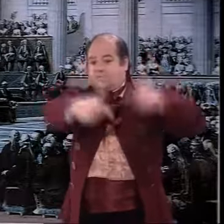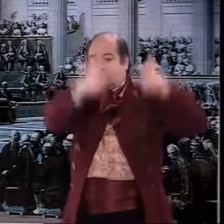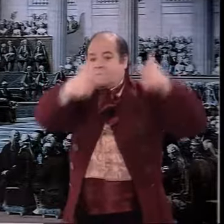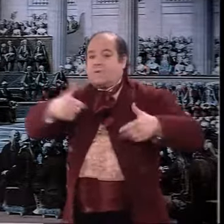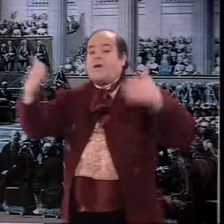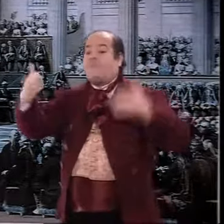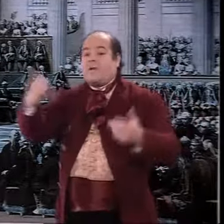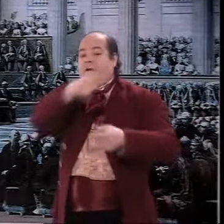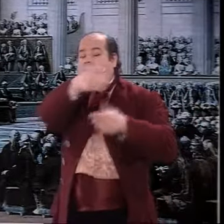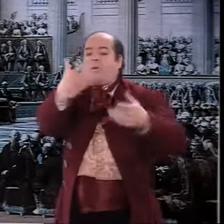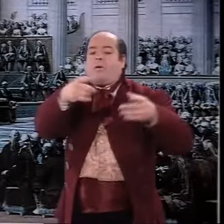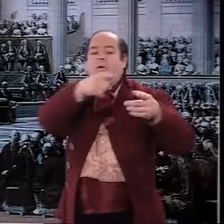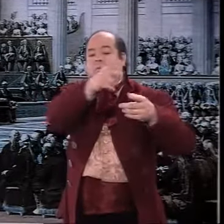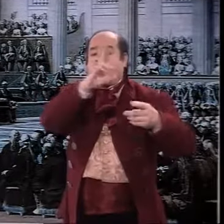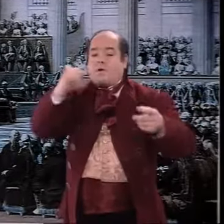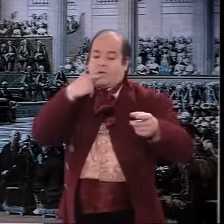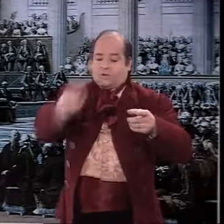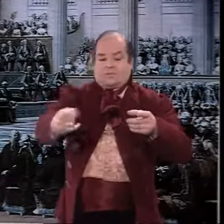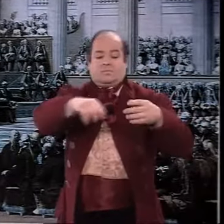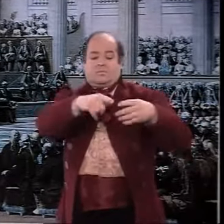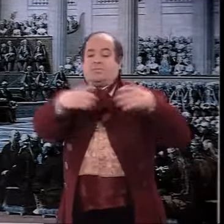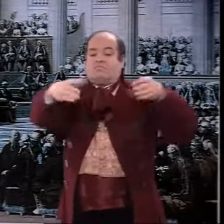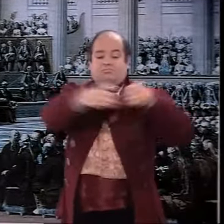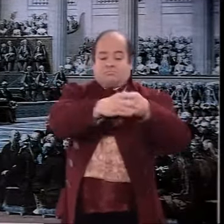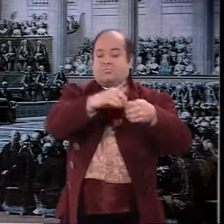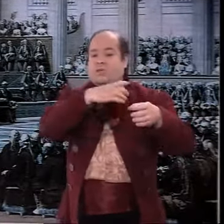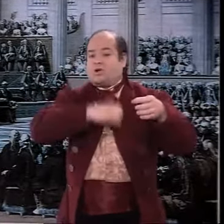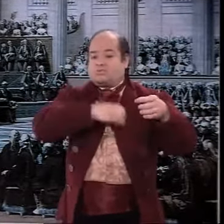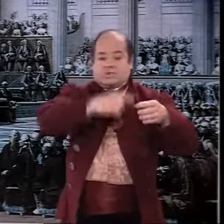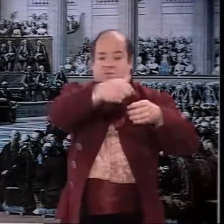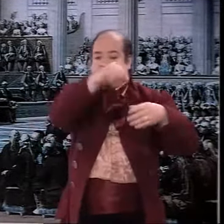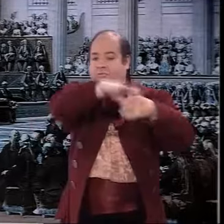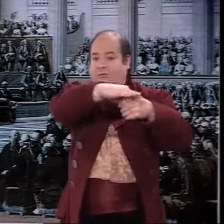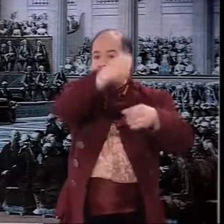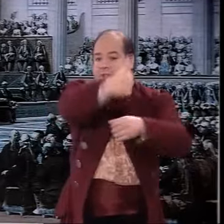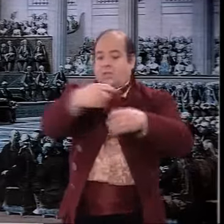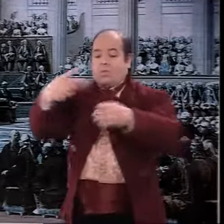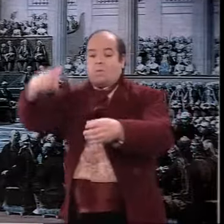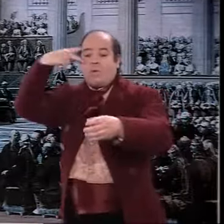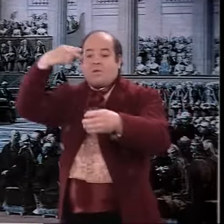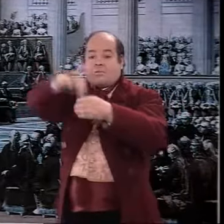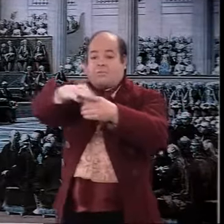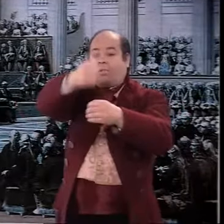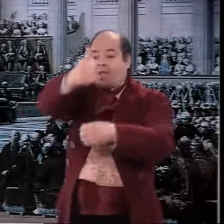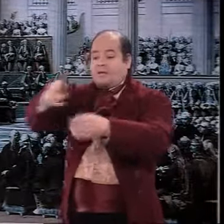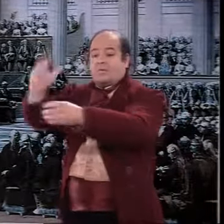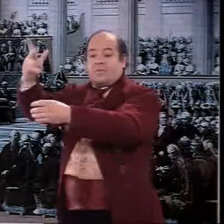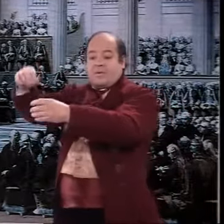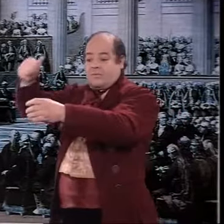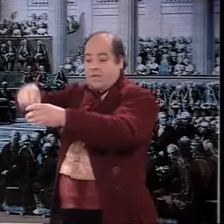cette bataille, c'est une égalité de vote pour tous les députés, qu'ils appartiennent à la noblesse, au clergé ou au tiers-État. Le roi